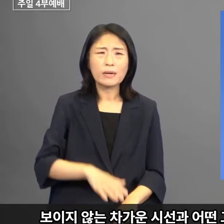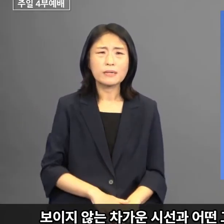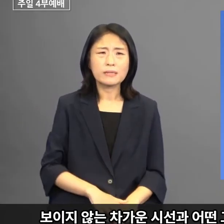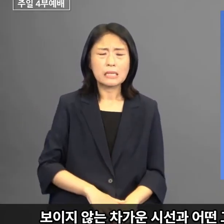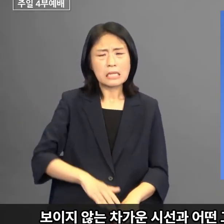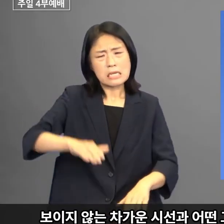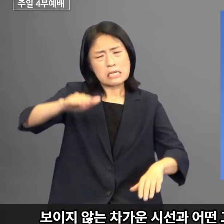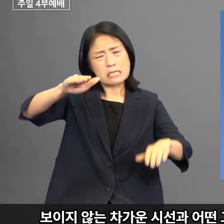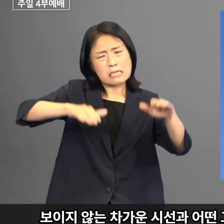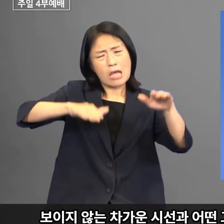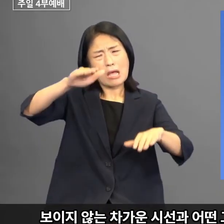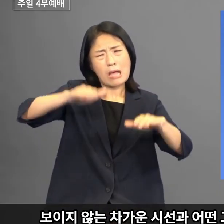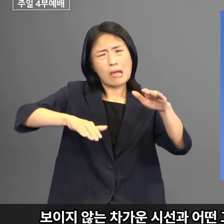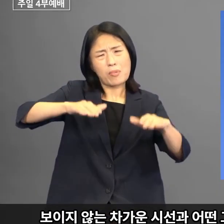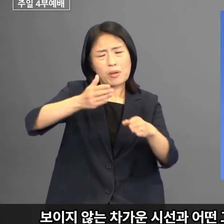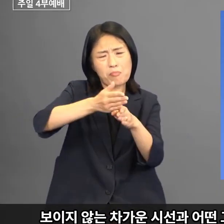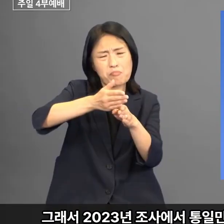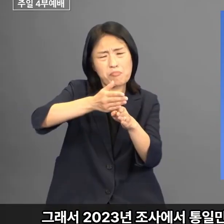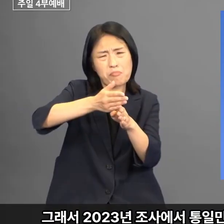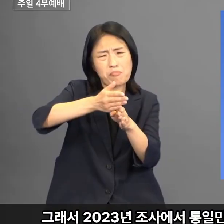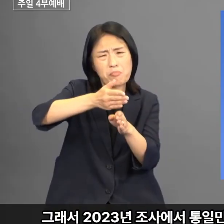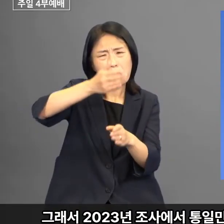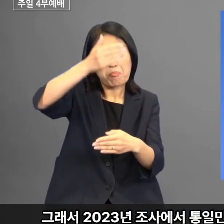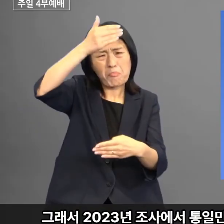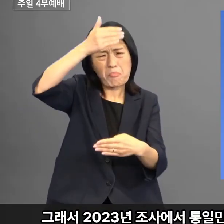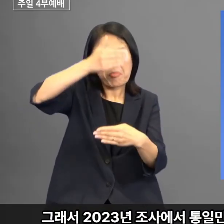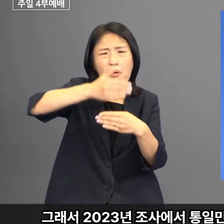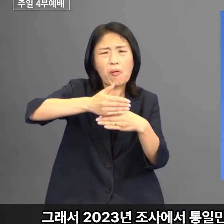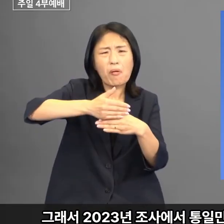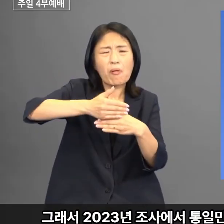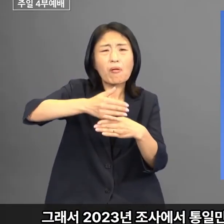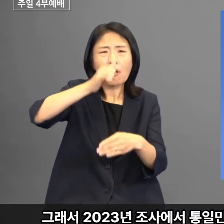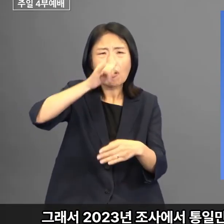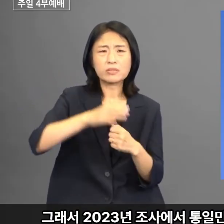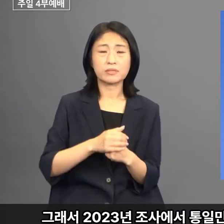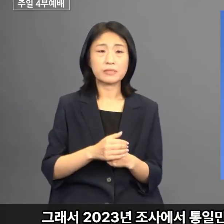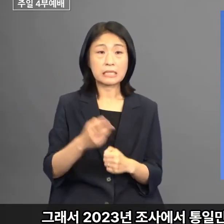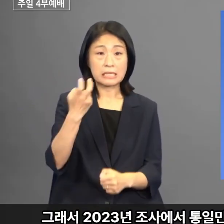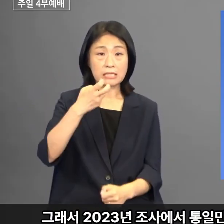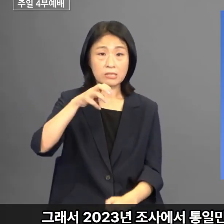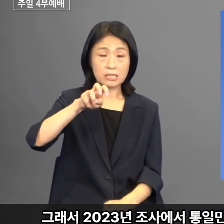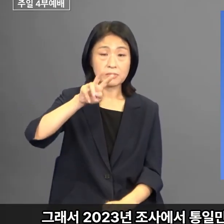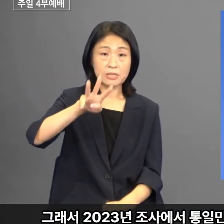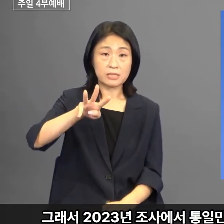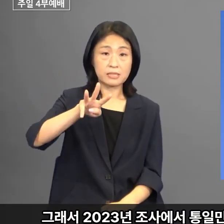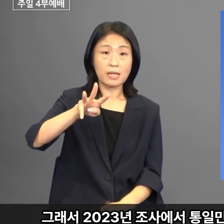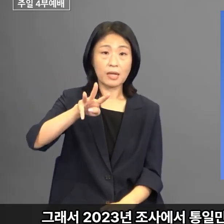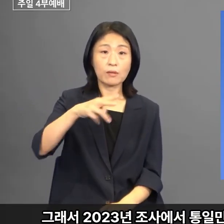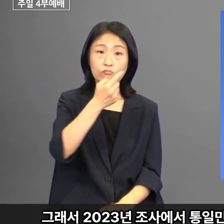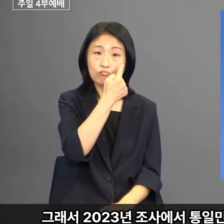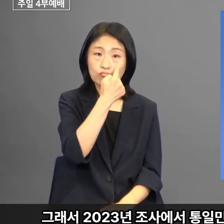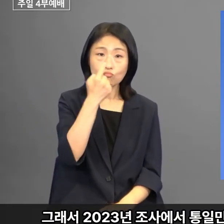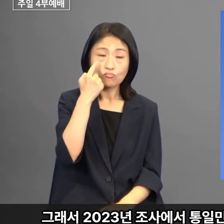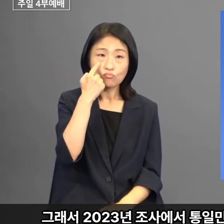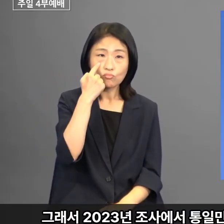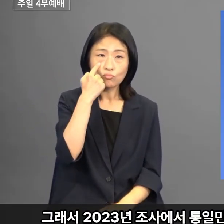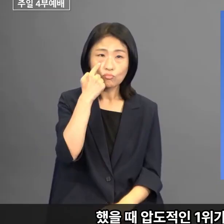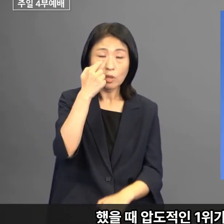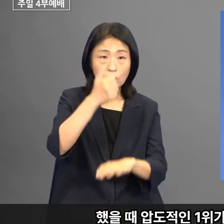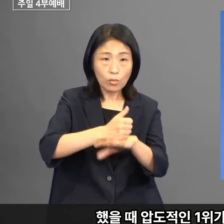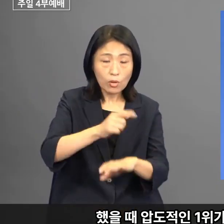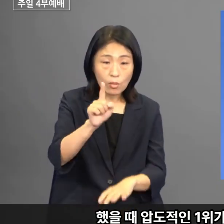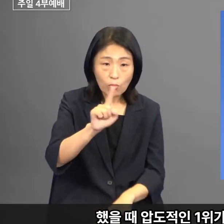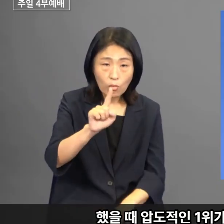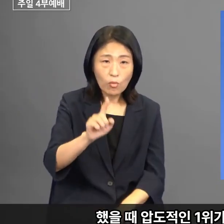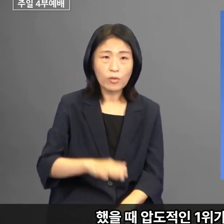차별의 벽이 있다는 것을 경험해요. 그래서 2023년 조사에서 통일민들의 남한 생활의 어려움이 뭡니까? 라고